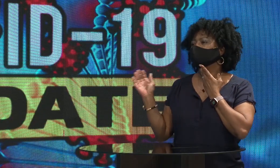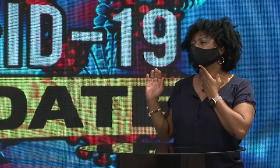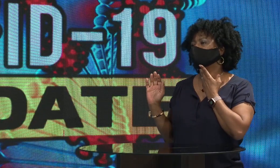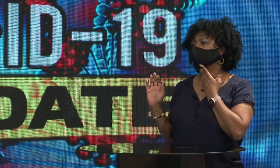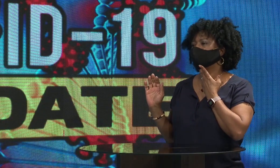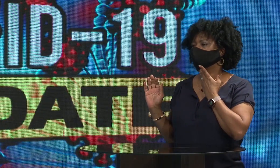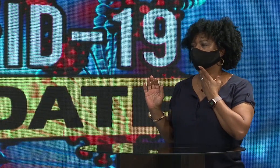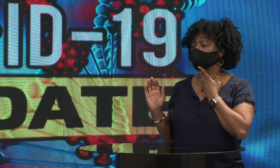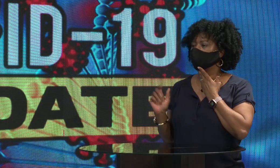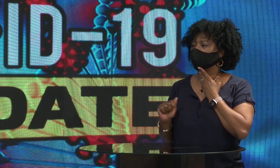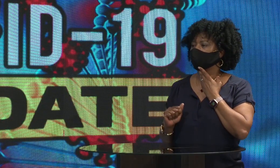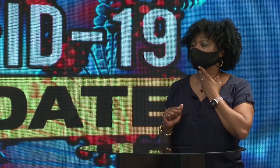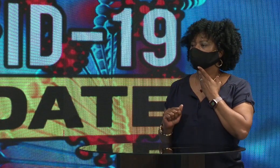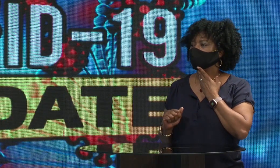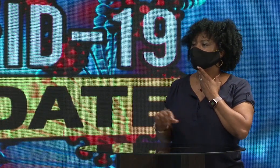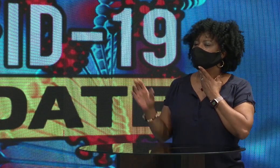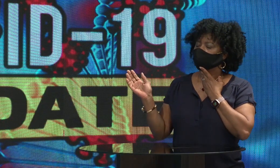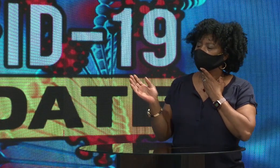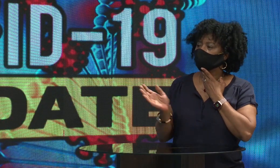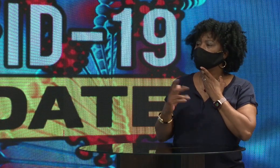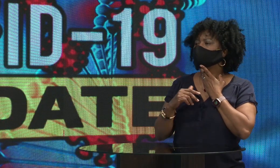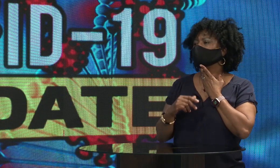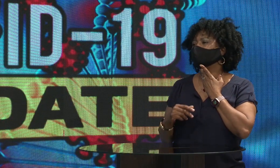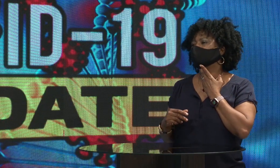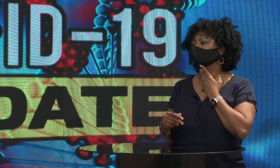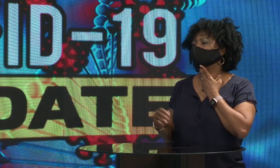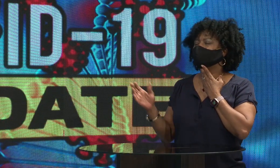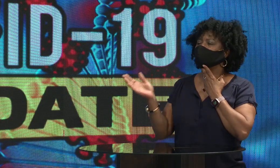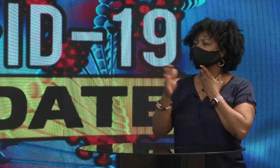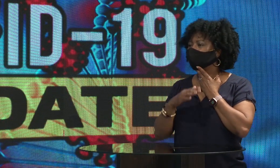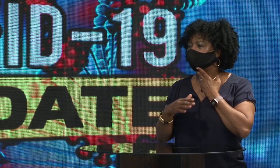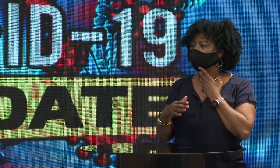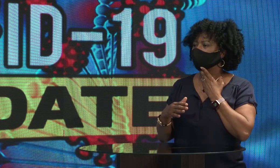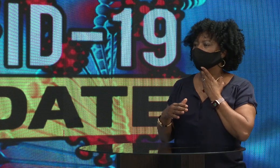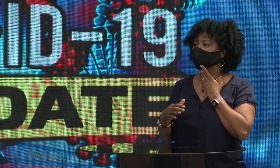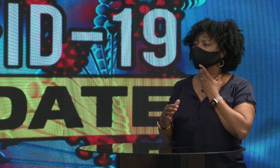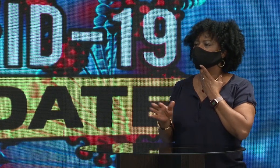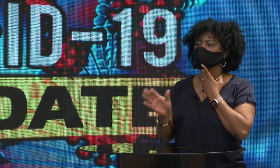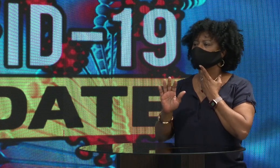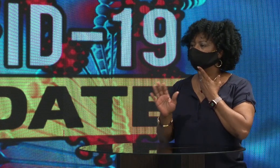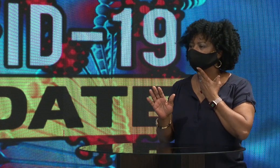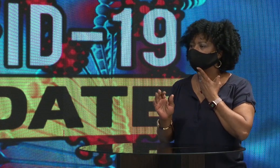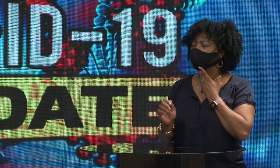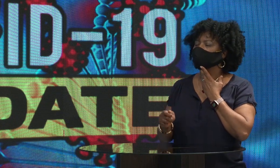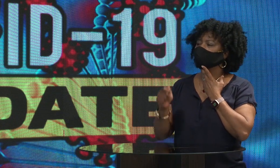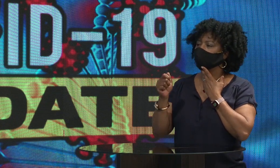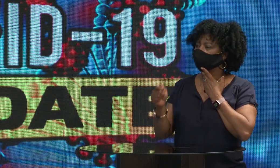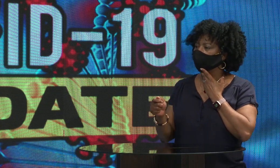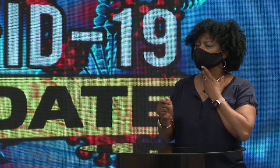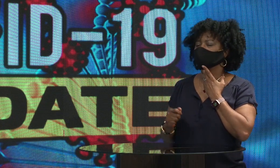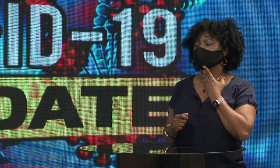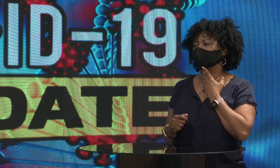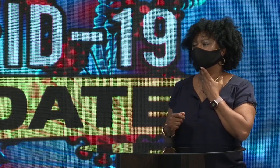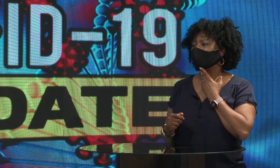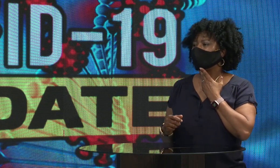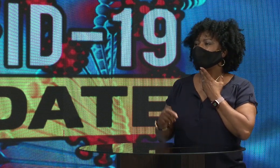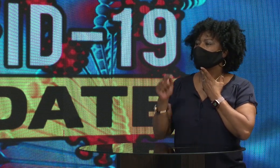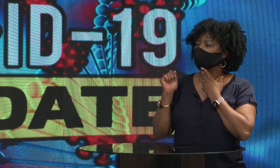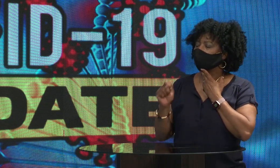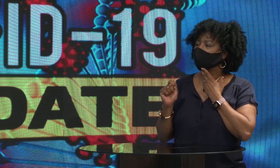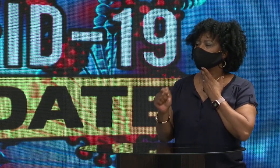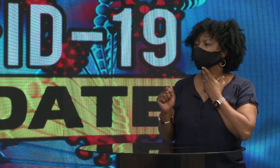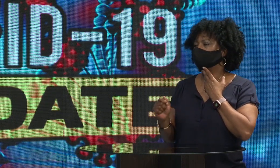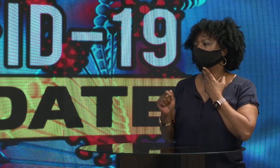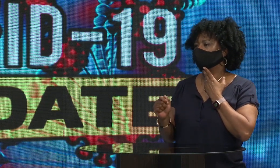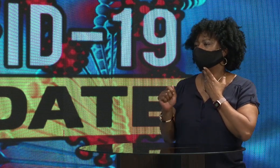staan alle gegevens waar ze op kunnen doneren. Ja. Ze kunnen het overmaken. Ga niet naar de bank om geld te storten, dat hoeft niet. Probeer het over te maken.